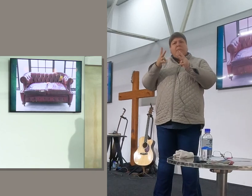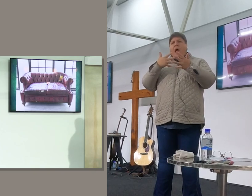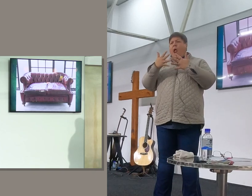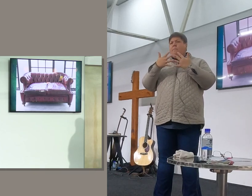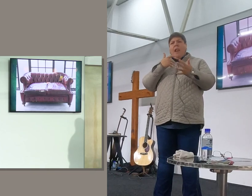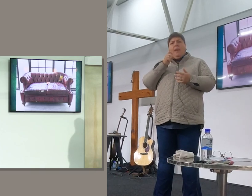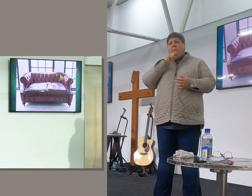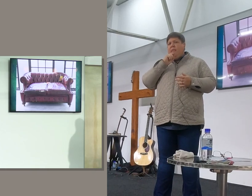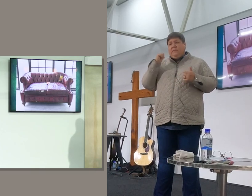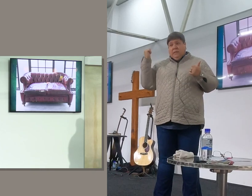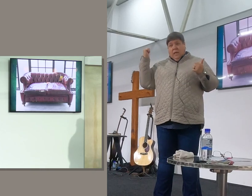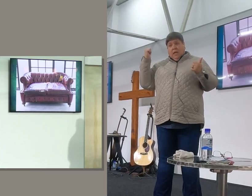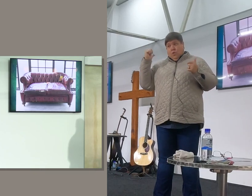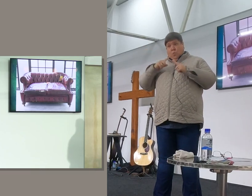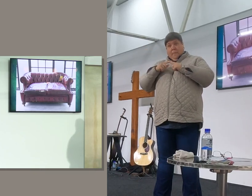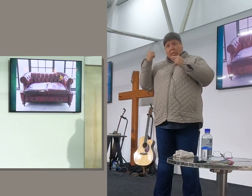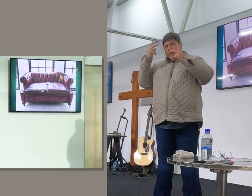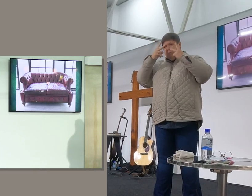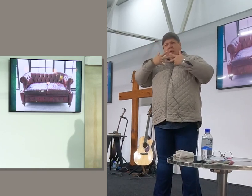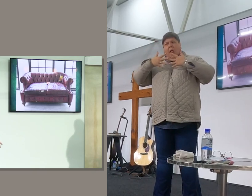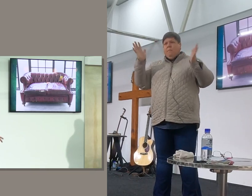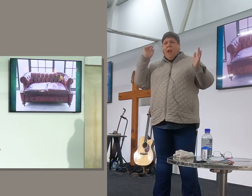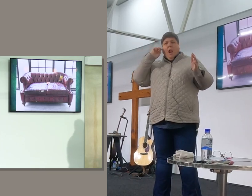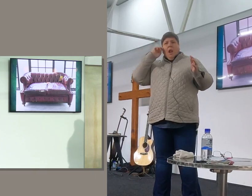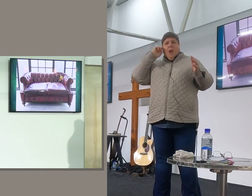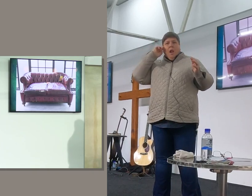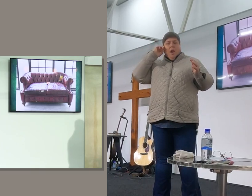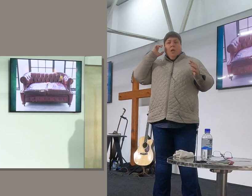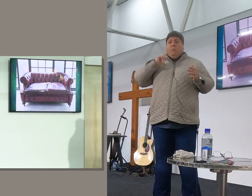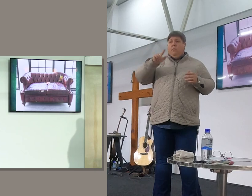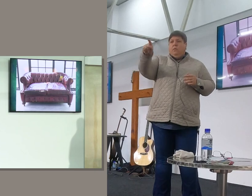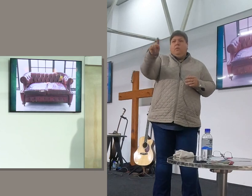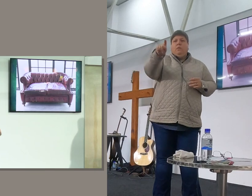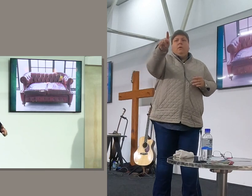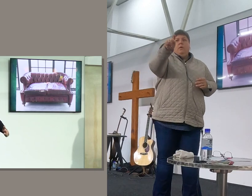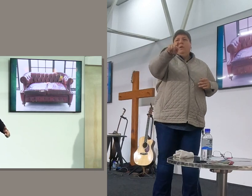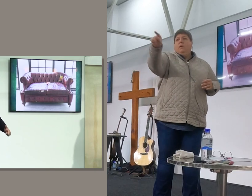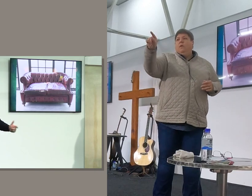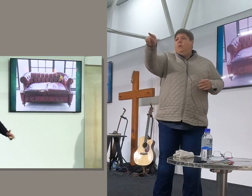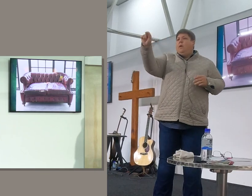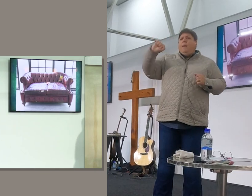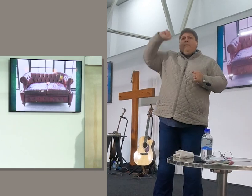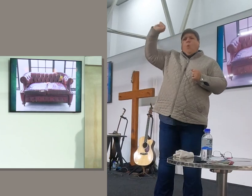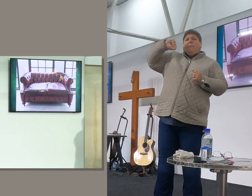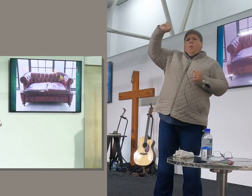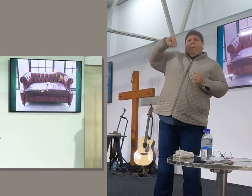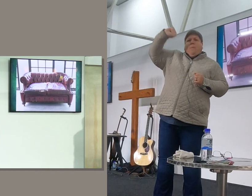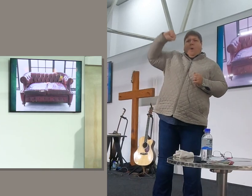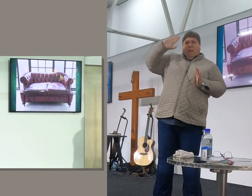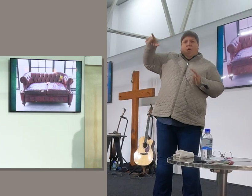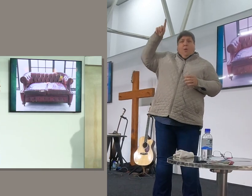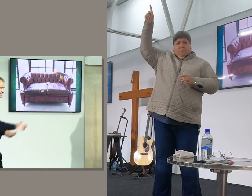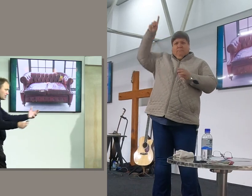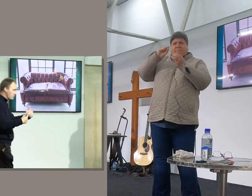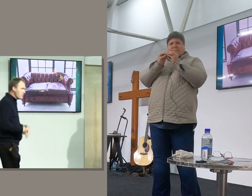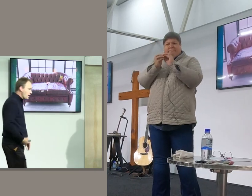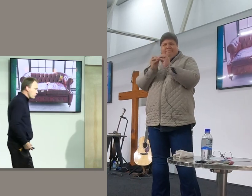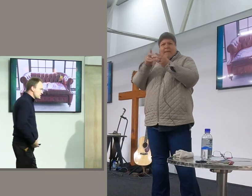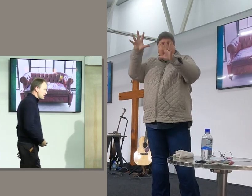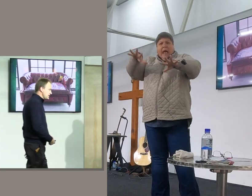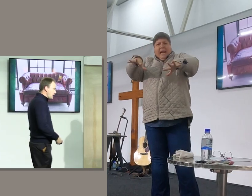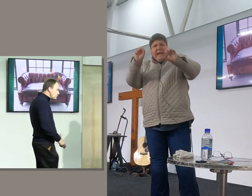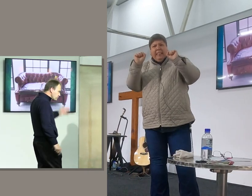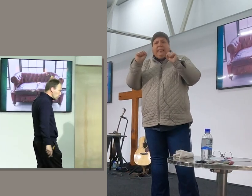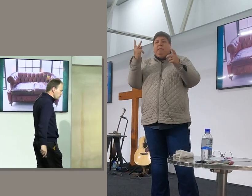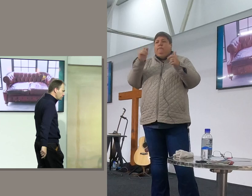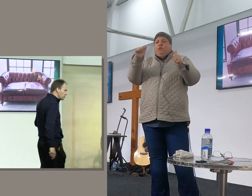jy hoekom? Want elke mens behoort aan die Here. En die Here wil hulle red, die Here wil hulle restoreer. Jy sal nie op my bank kom